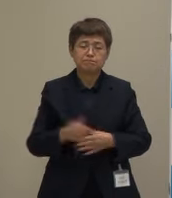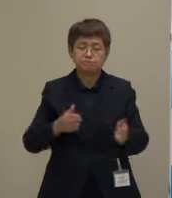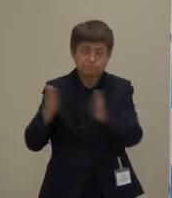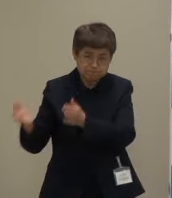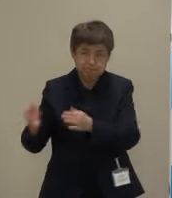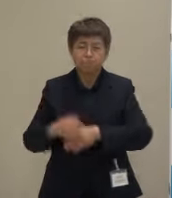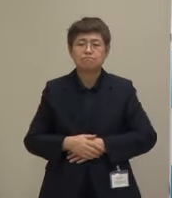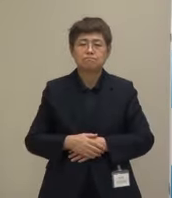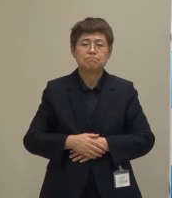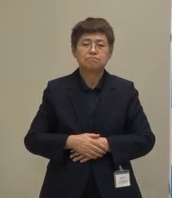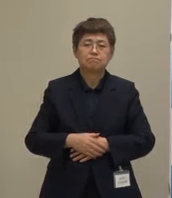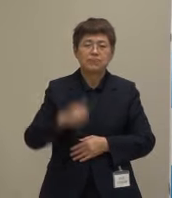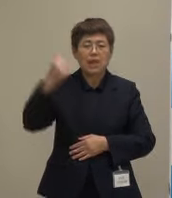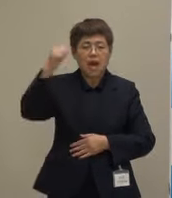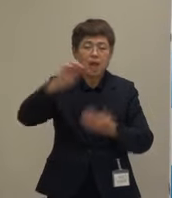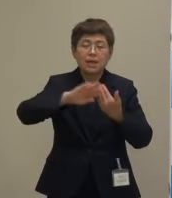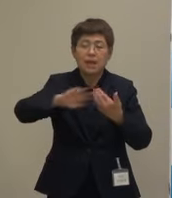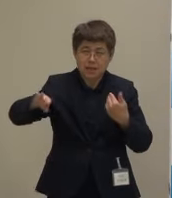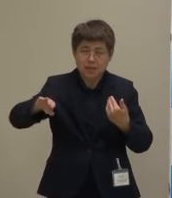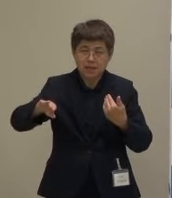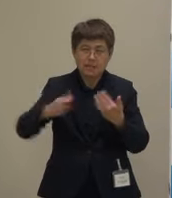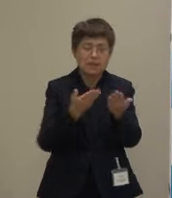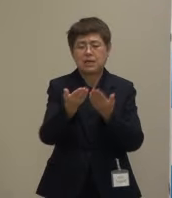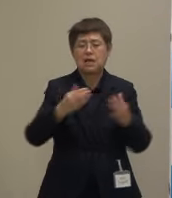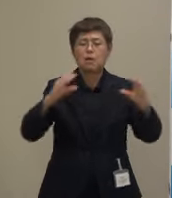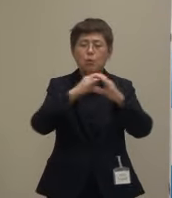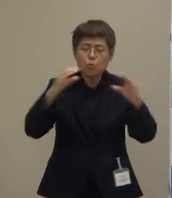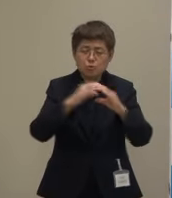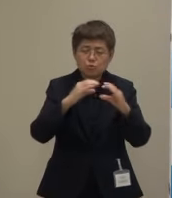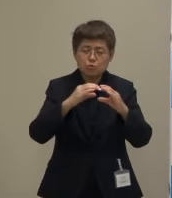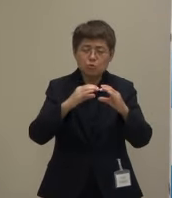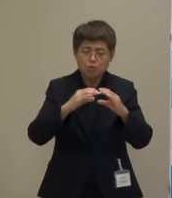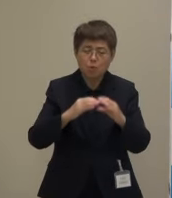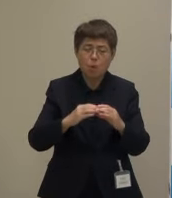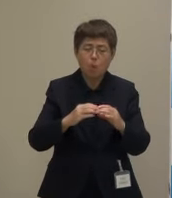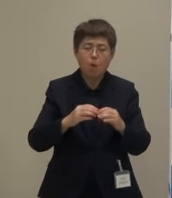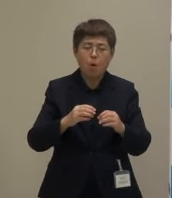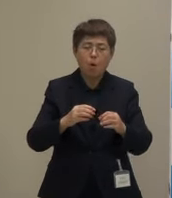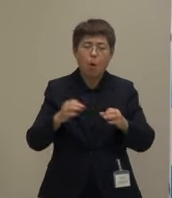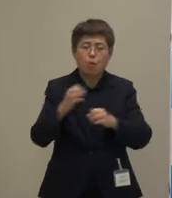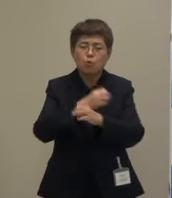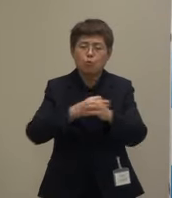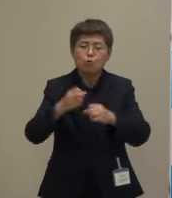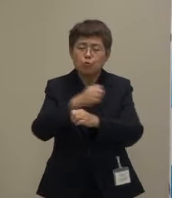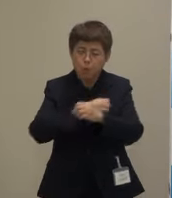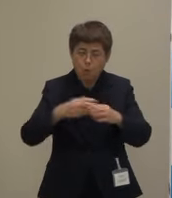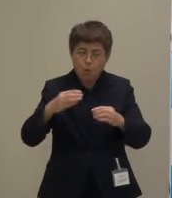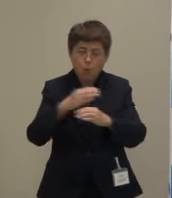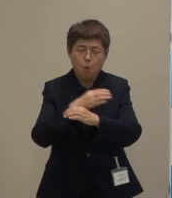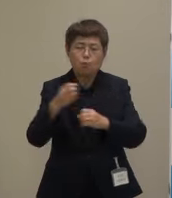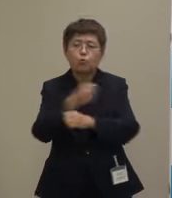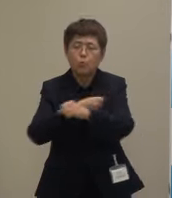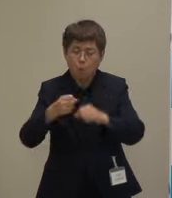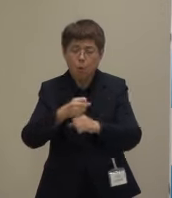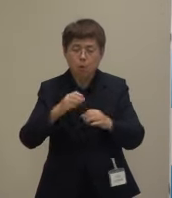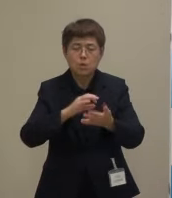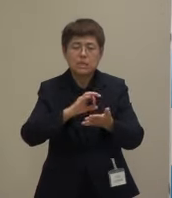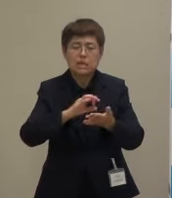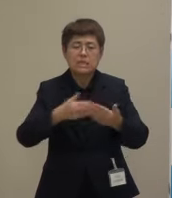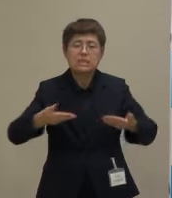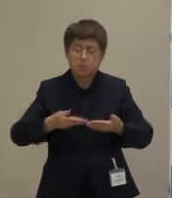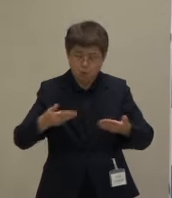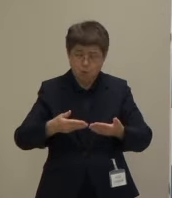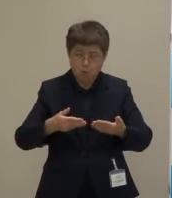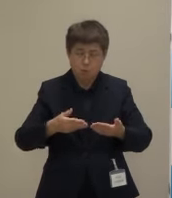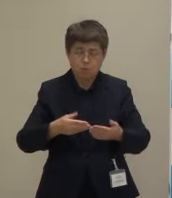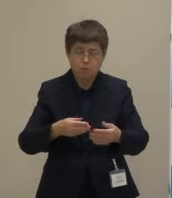次に案件外となりますが新潟交通株式会社との運行事業協定についてです。協